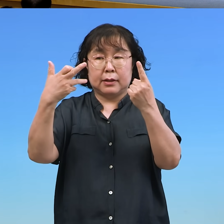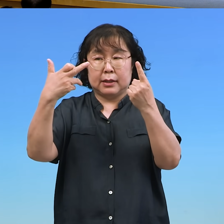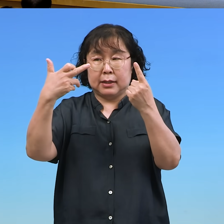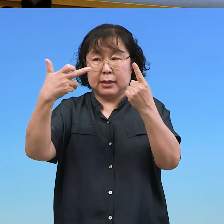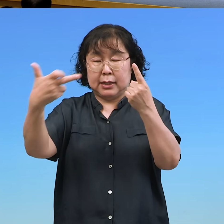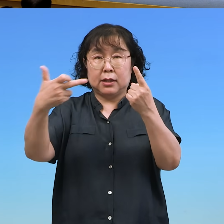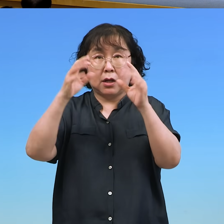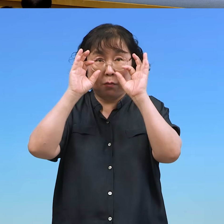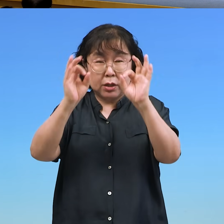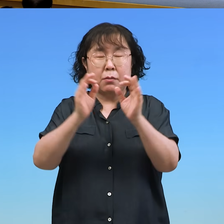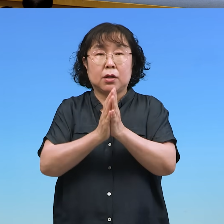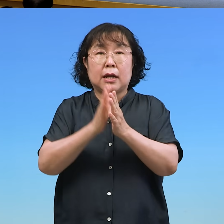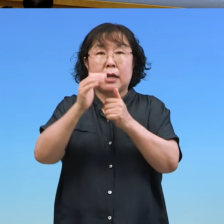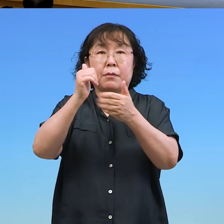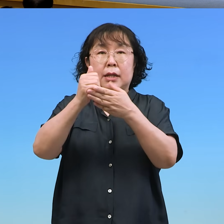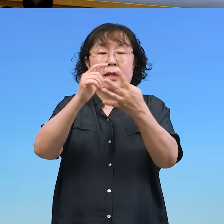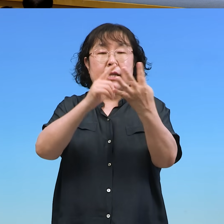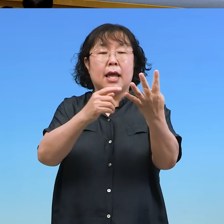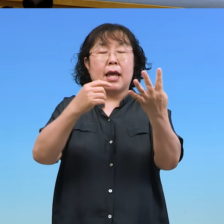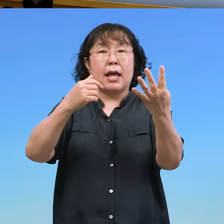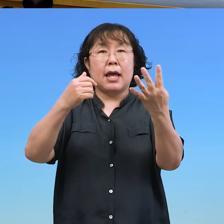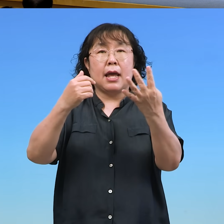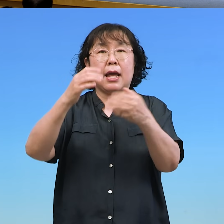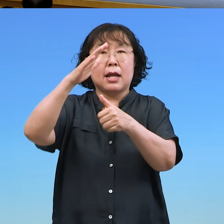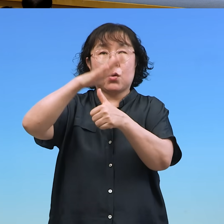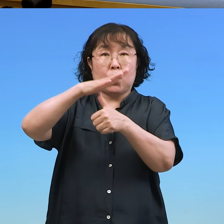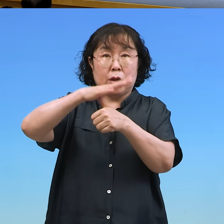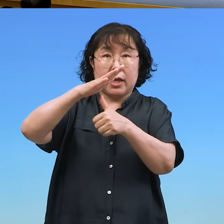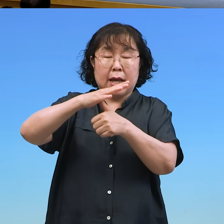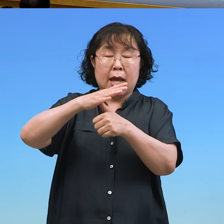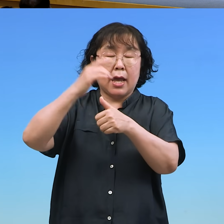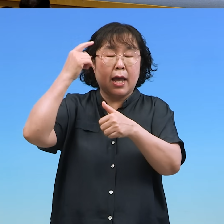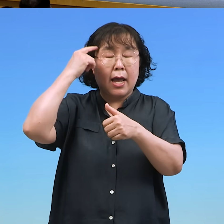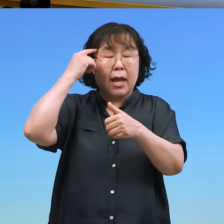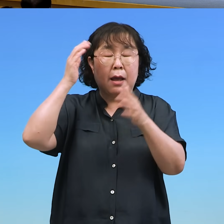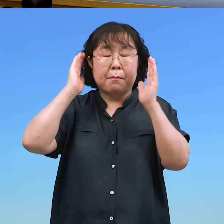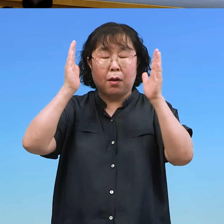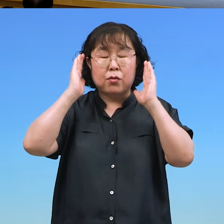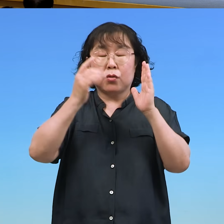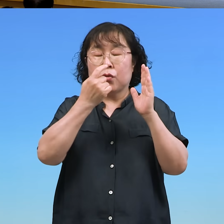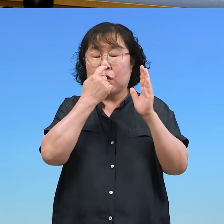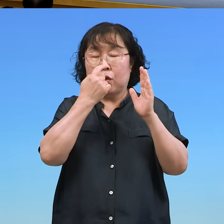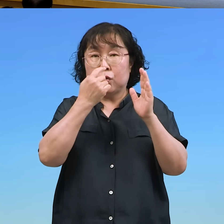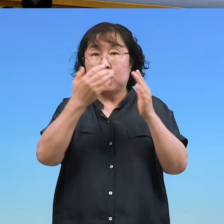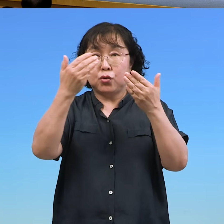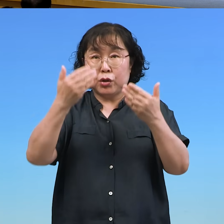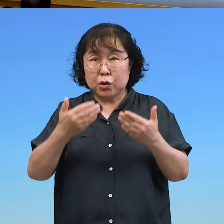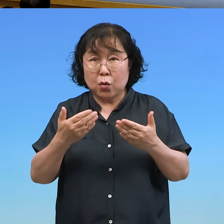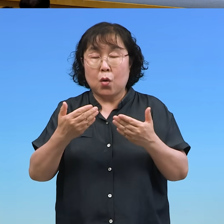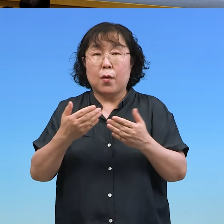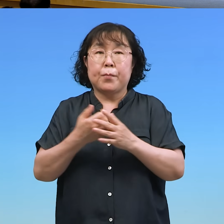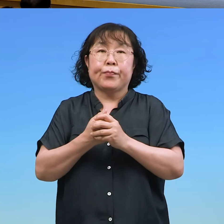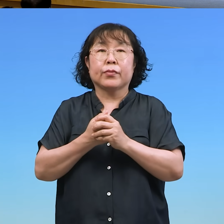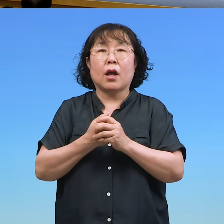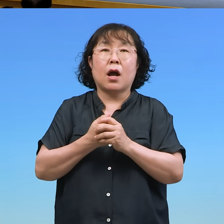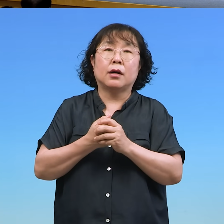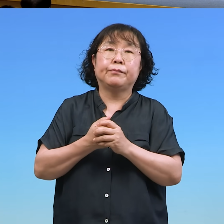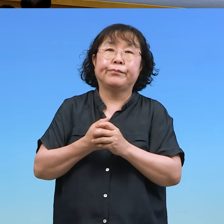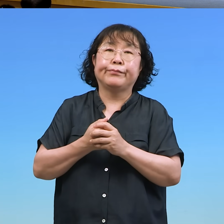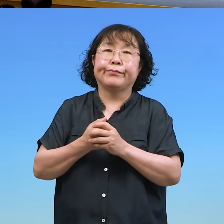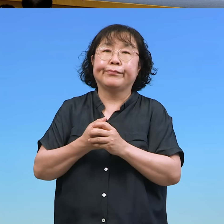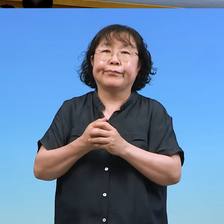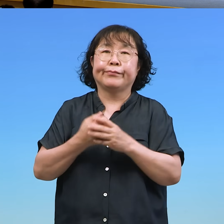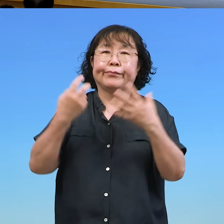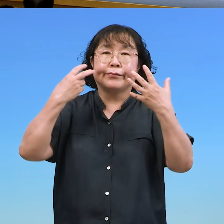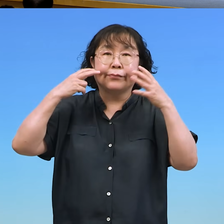모든 서적을 깨닫게 하시고 지혜를 주셨으니, 그 다음 보세요. 다니엘은 또 모든 환상과 꿈을 깨달아 알더라.